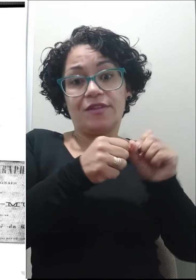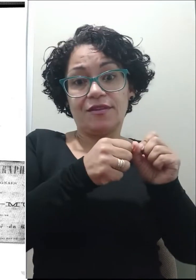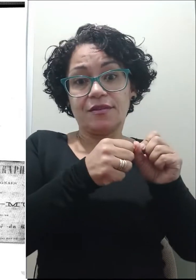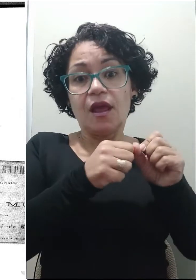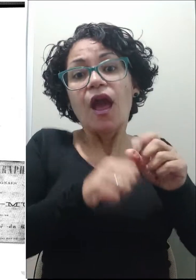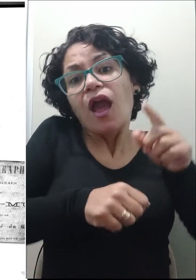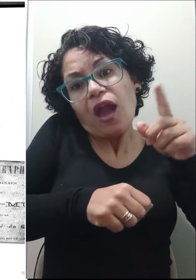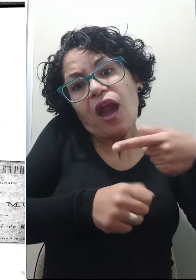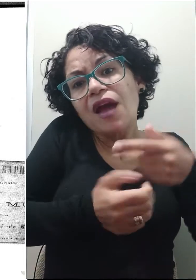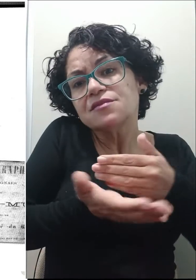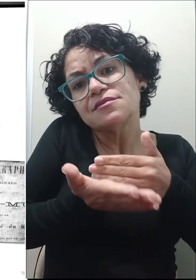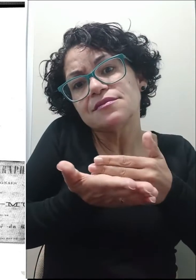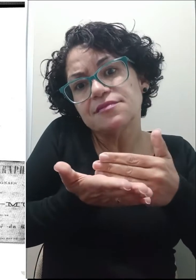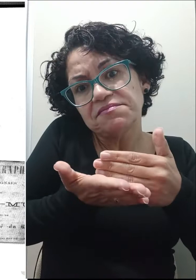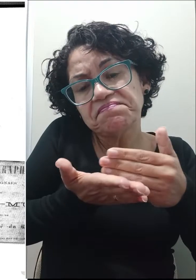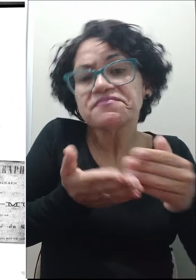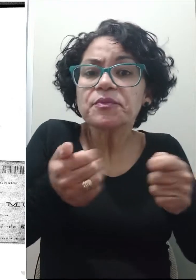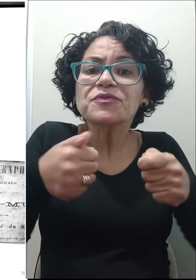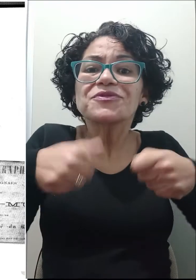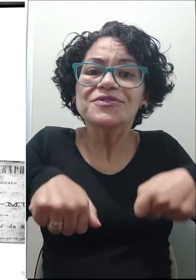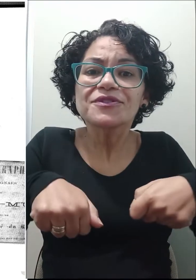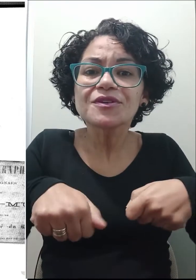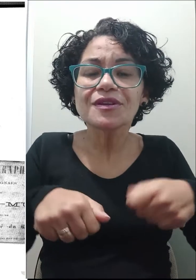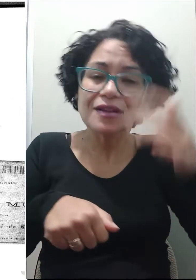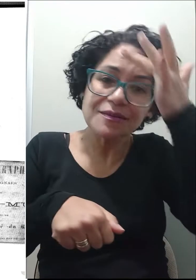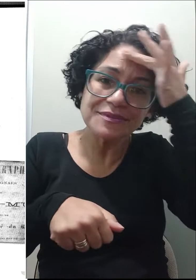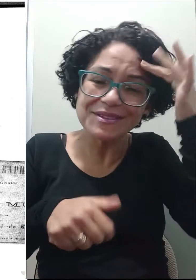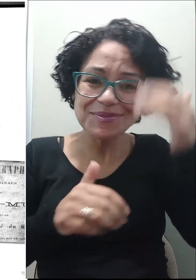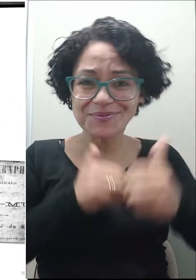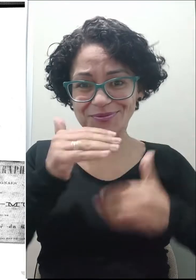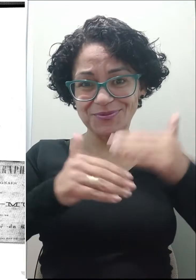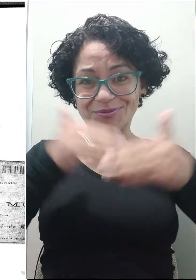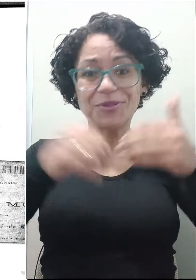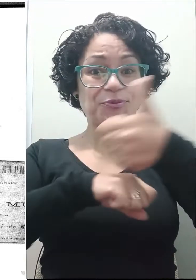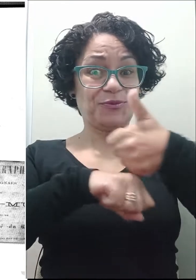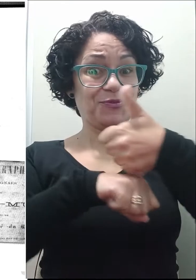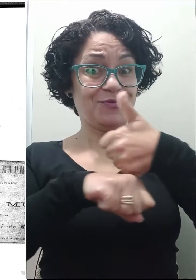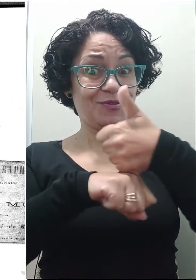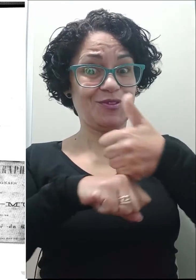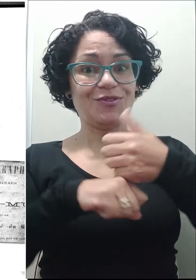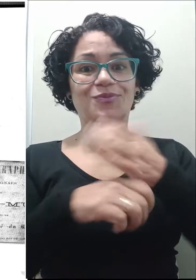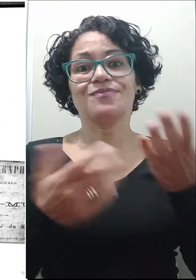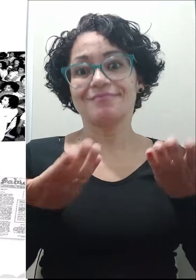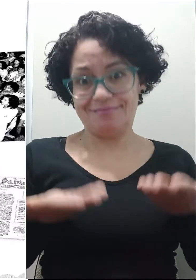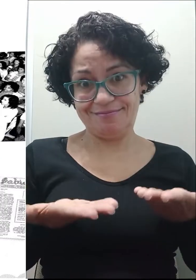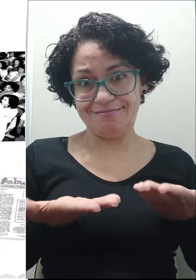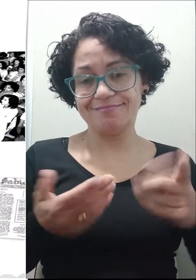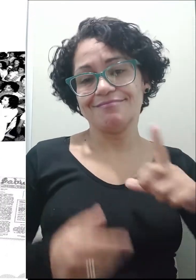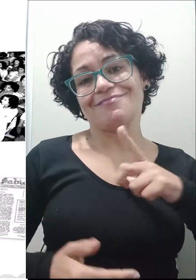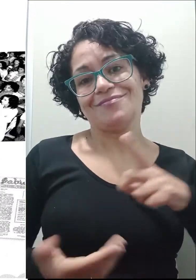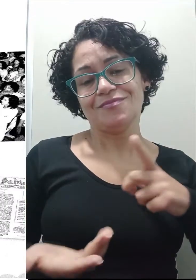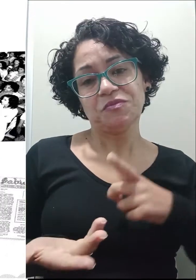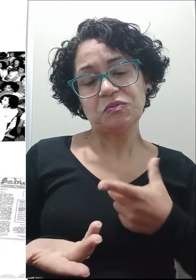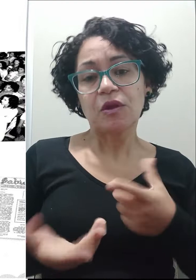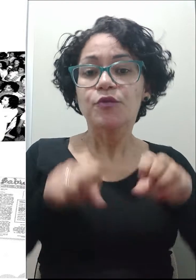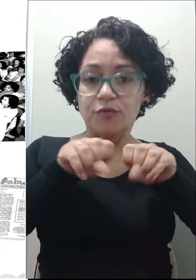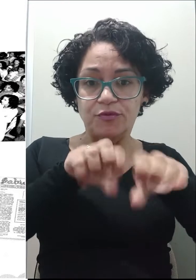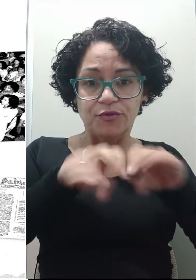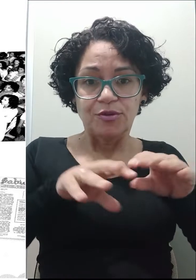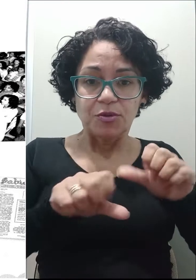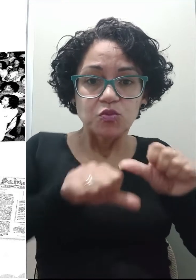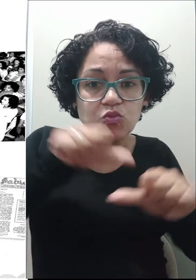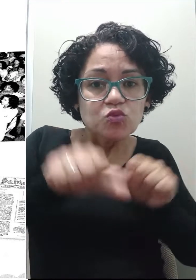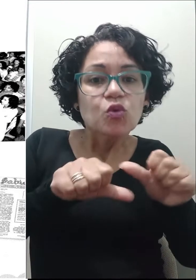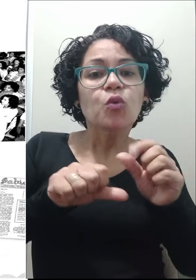uma iniciativa que possibilitava os primeiros passos para uma futura profissão. Essa forma de ensino